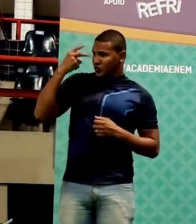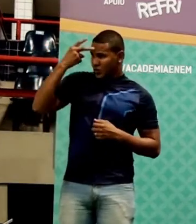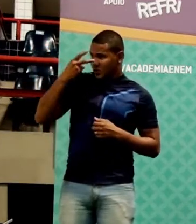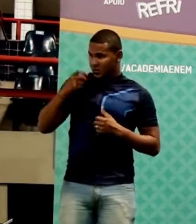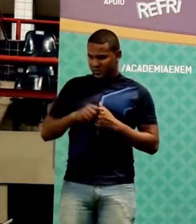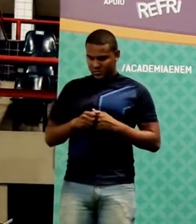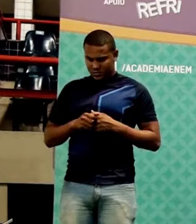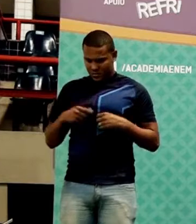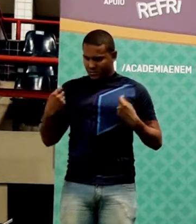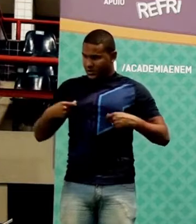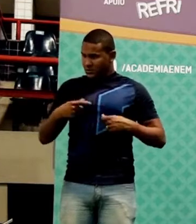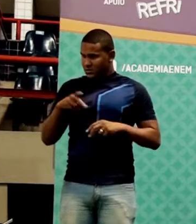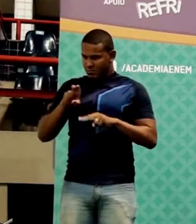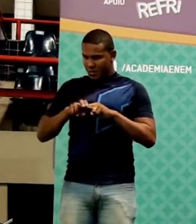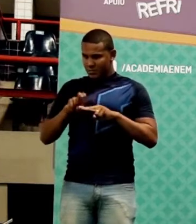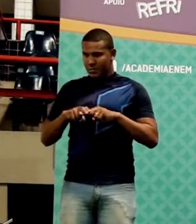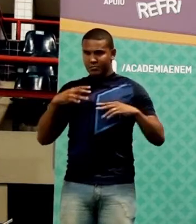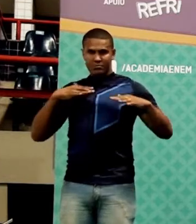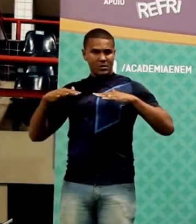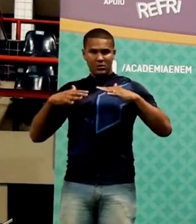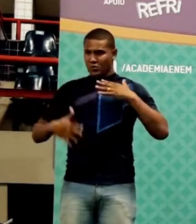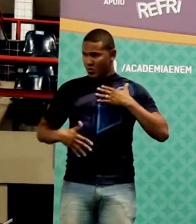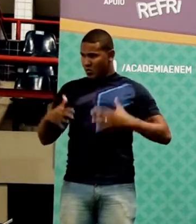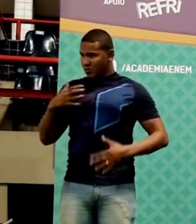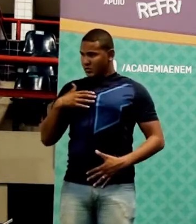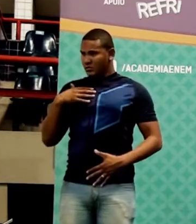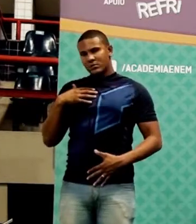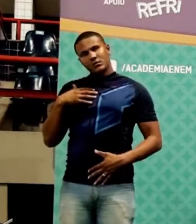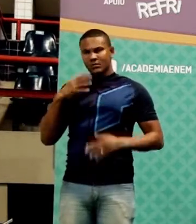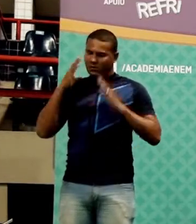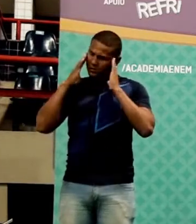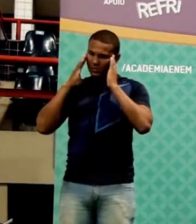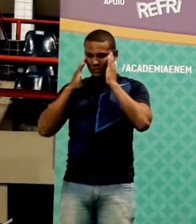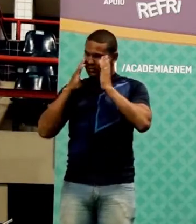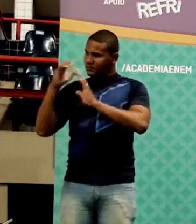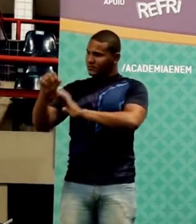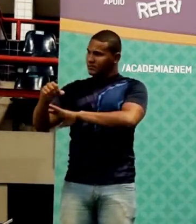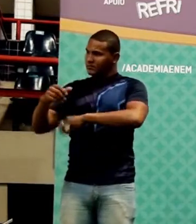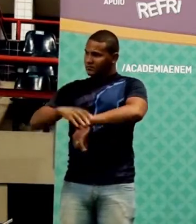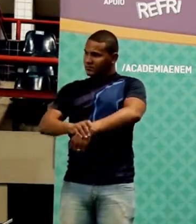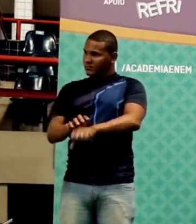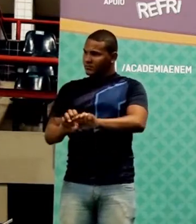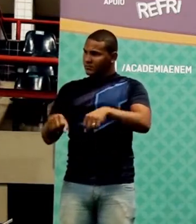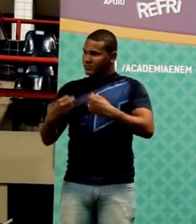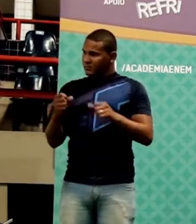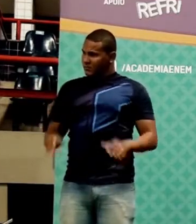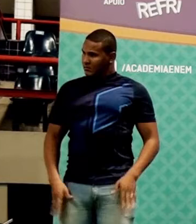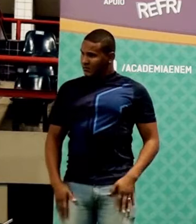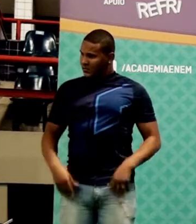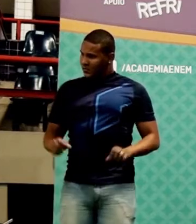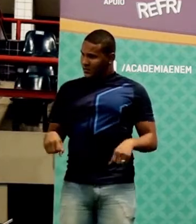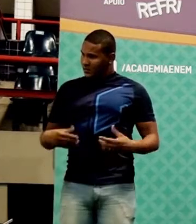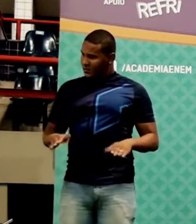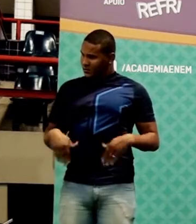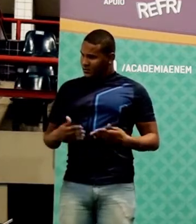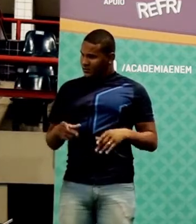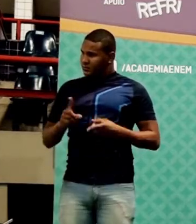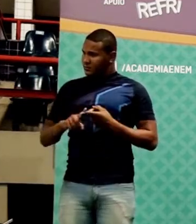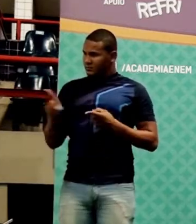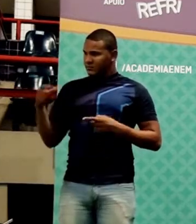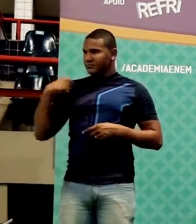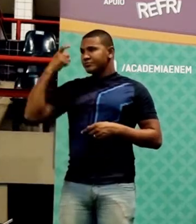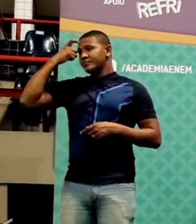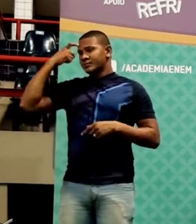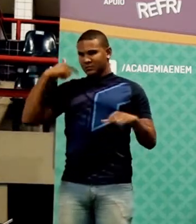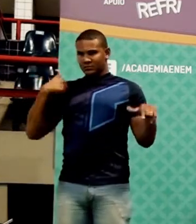pernas, a cabeça, os braços, porque faz parte, isso vai garantir para a gente saúde. Imagine uma pessoa trabalhando o dia todinho